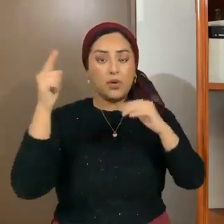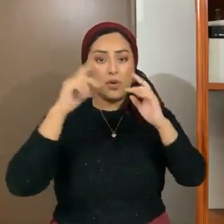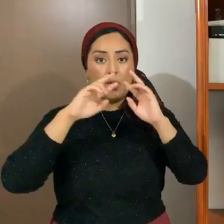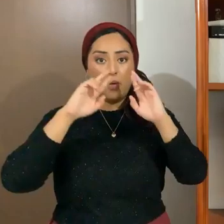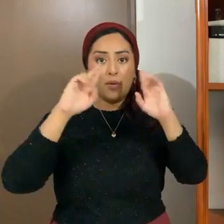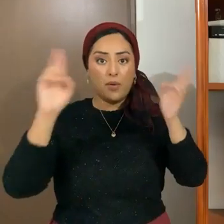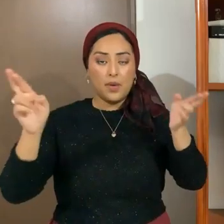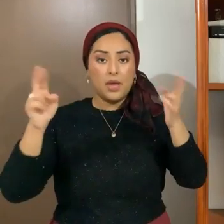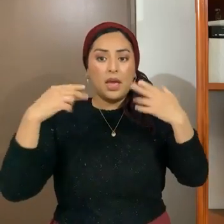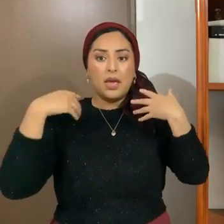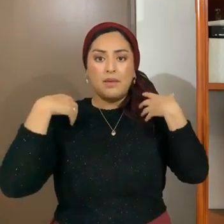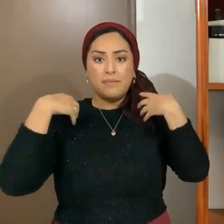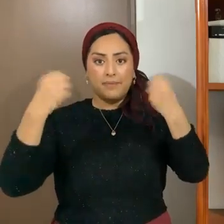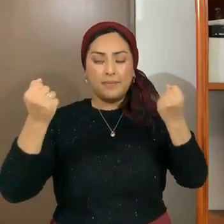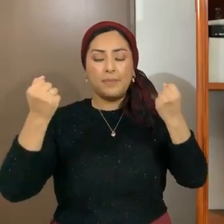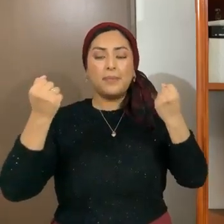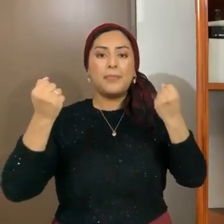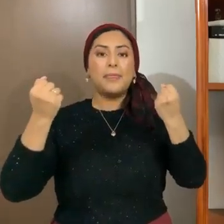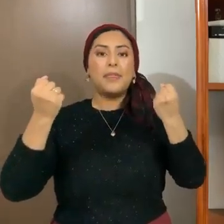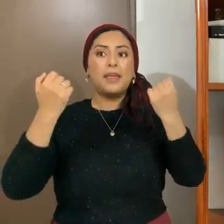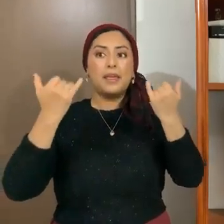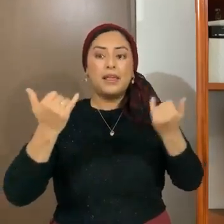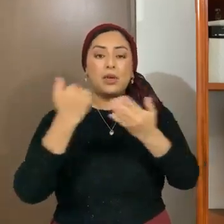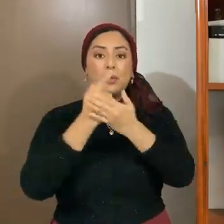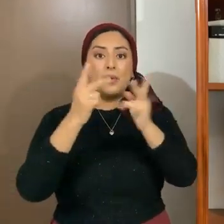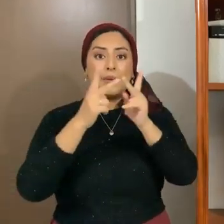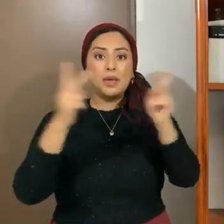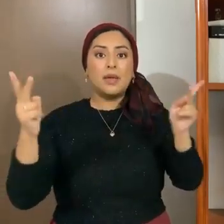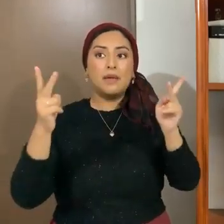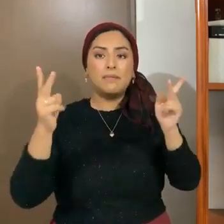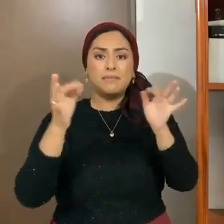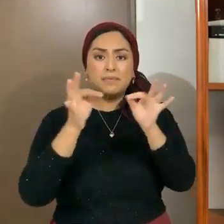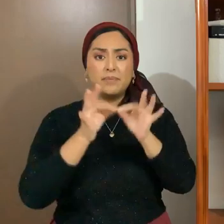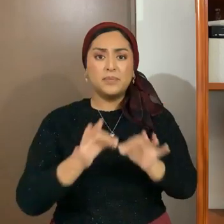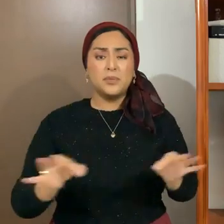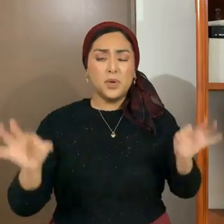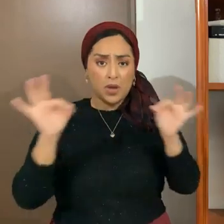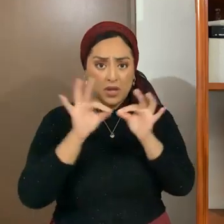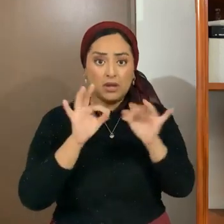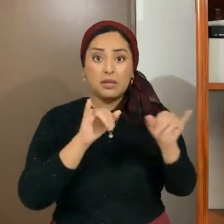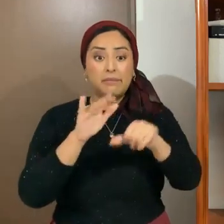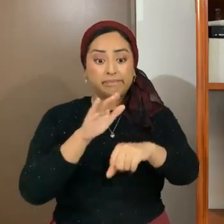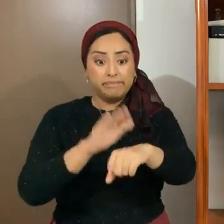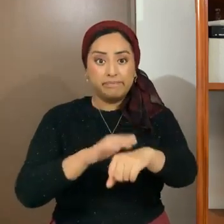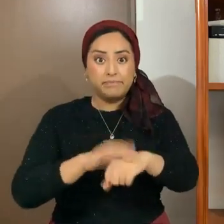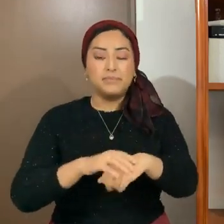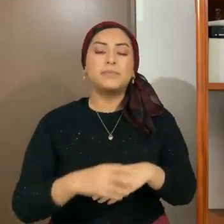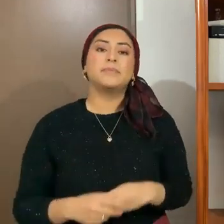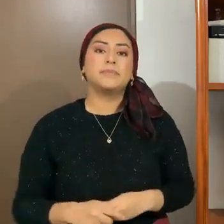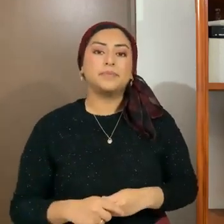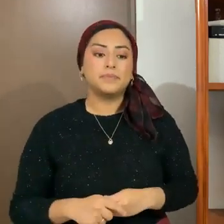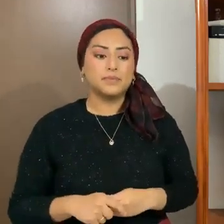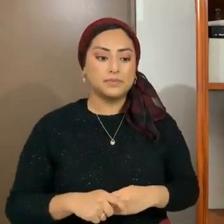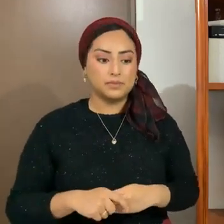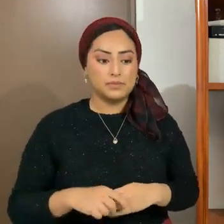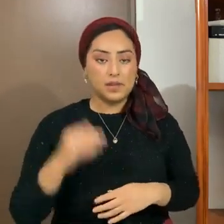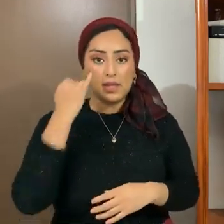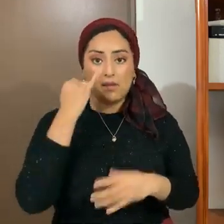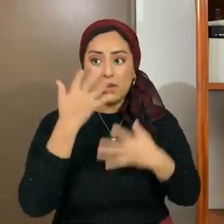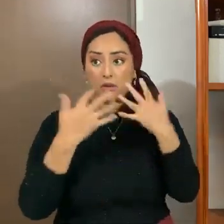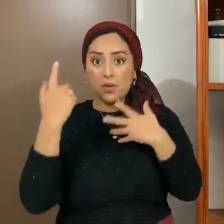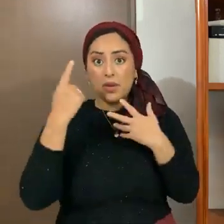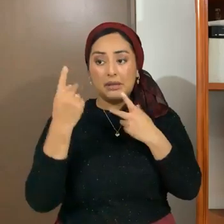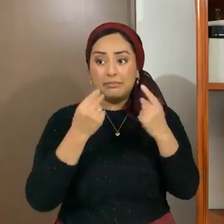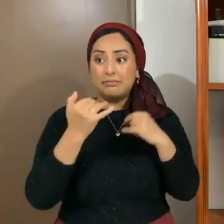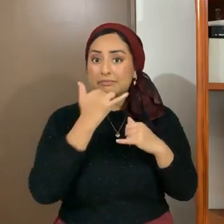mucho gozo, con ánimo. Ciertamente esta parashá es de fuego, es una reprensión también, pero vamos, si alguien está